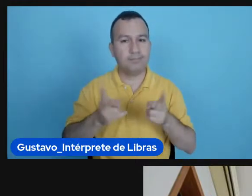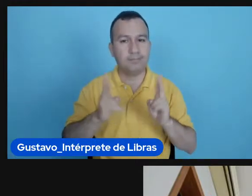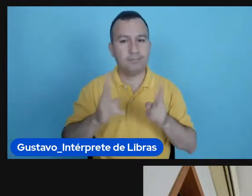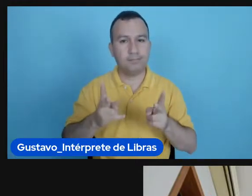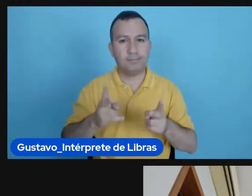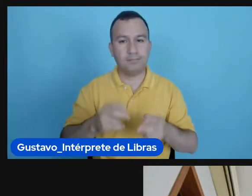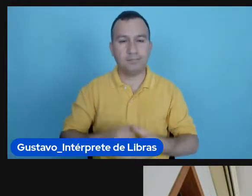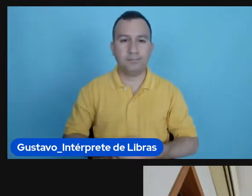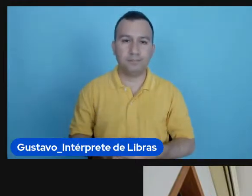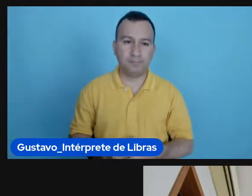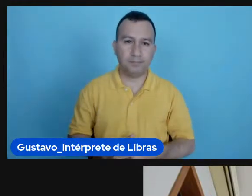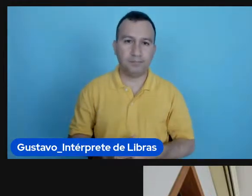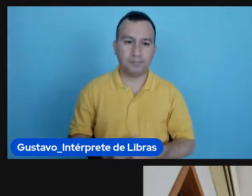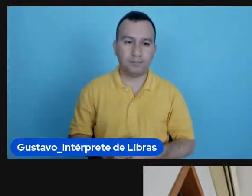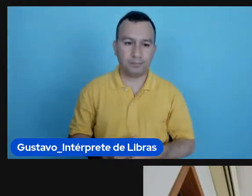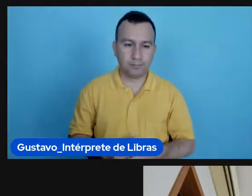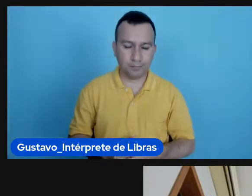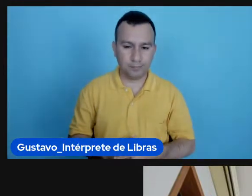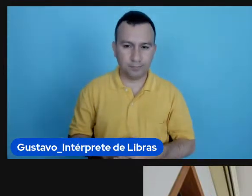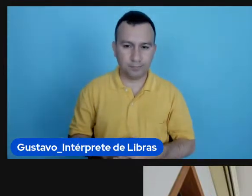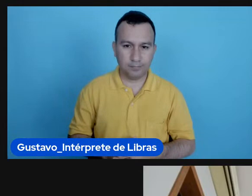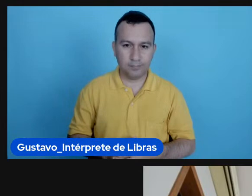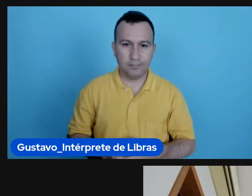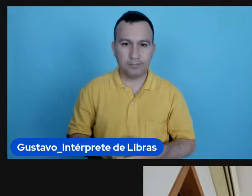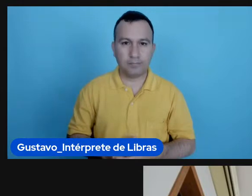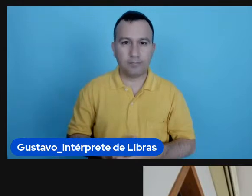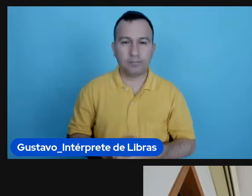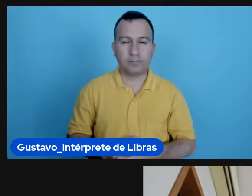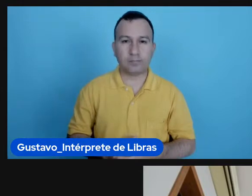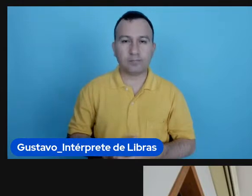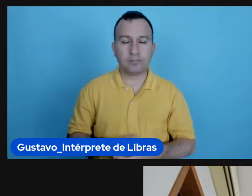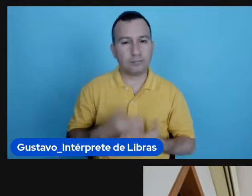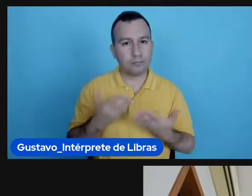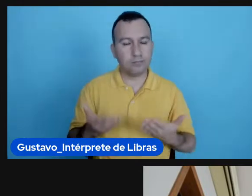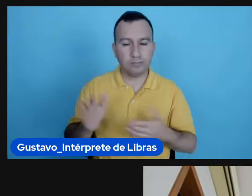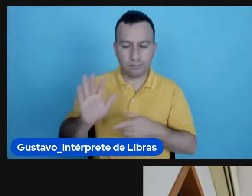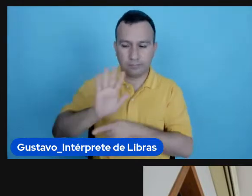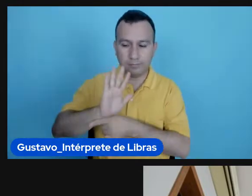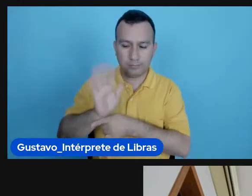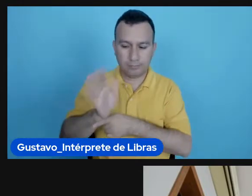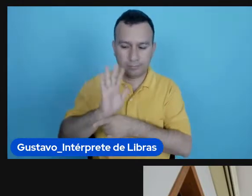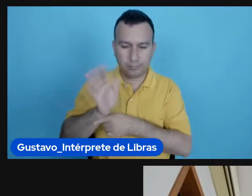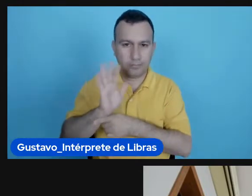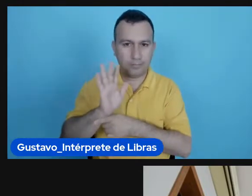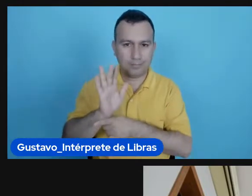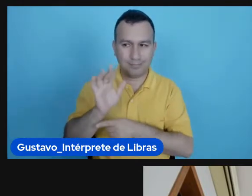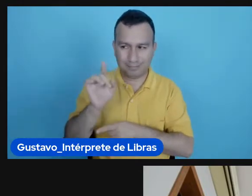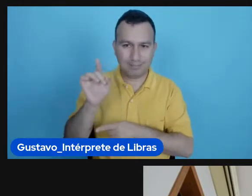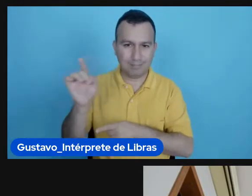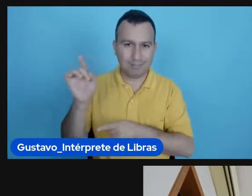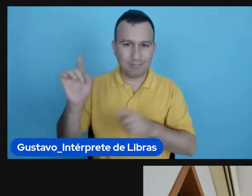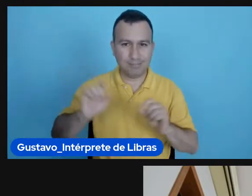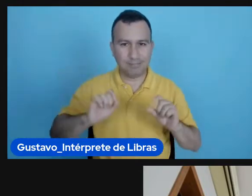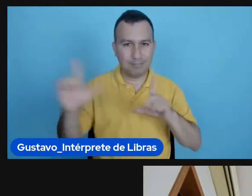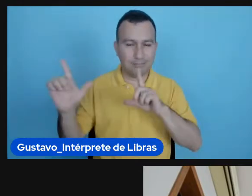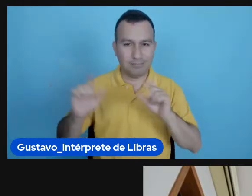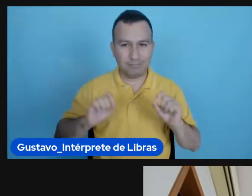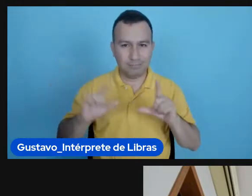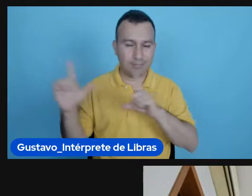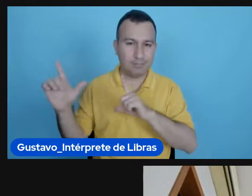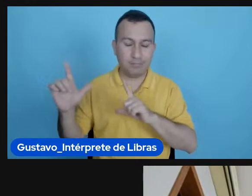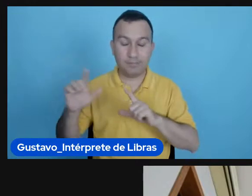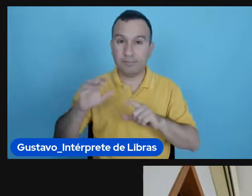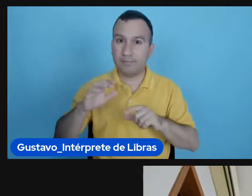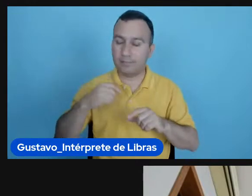pega o seguinte, contextualizando o vídeo. Às vezes é um professor que não sabe